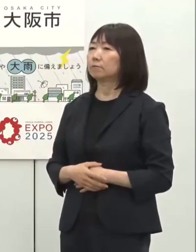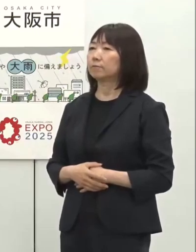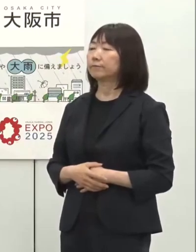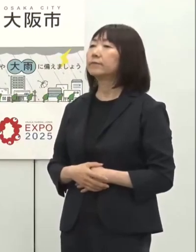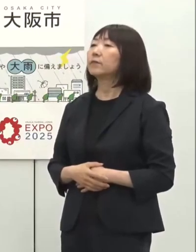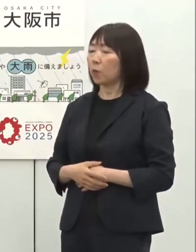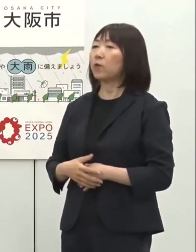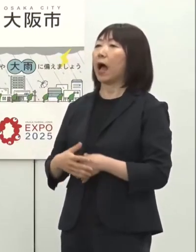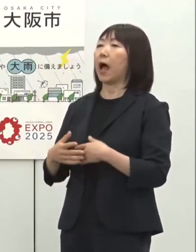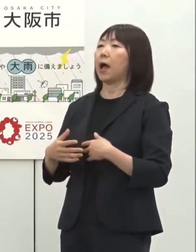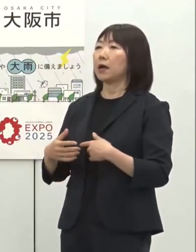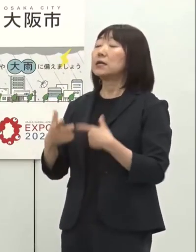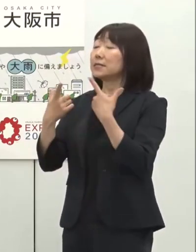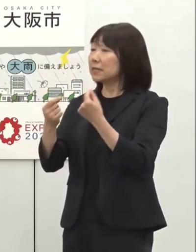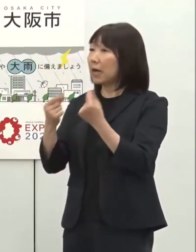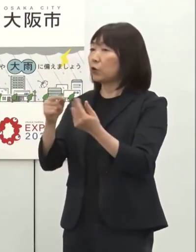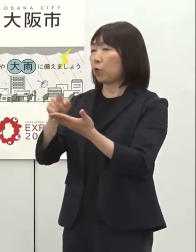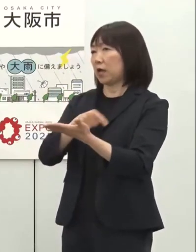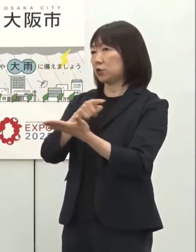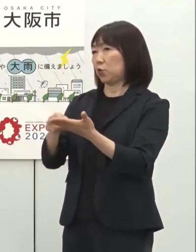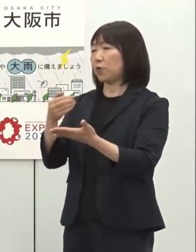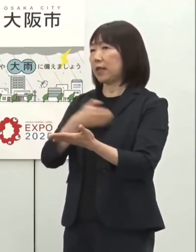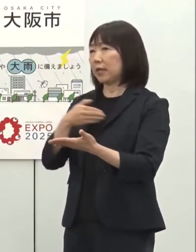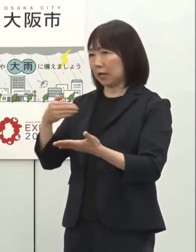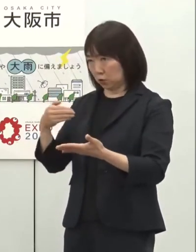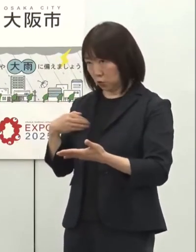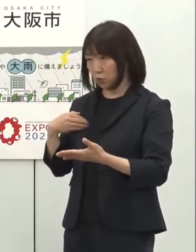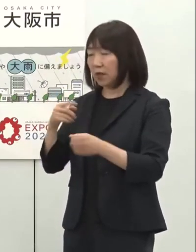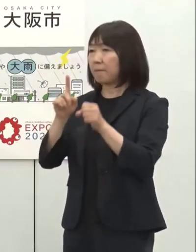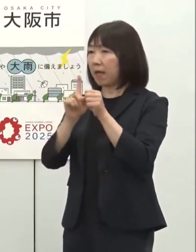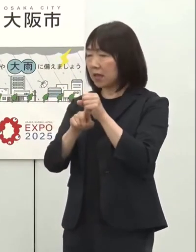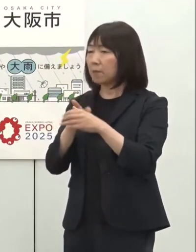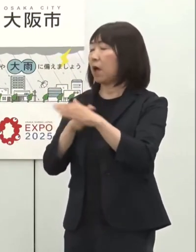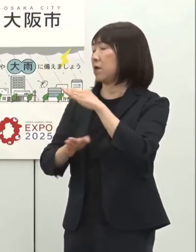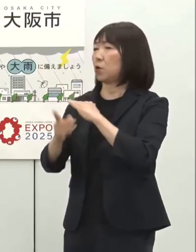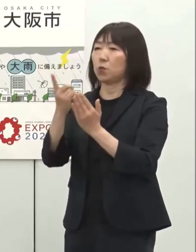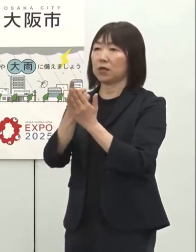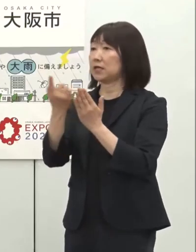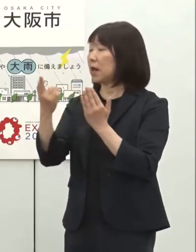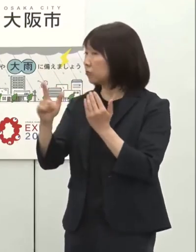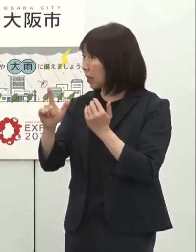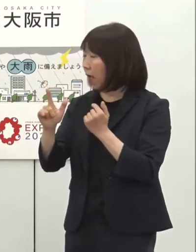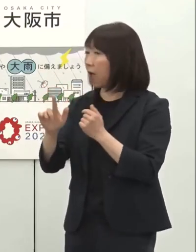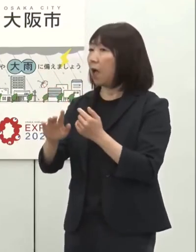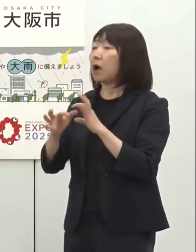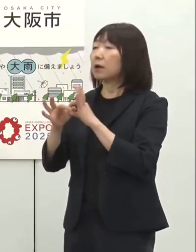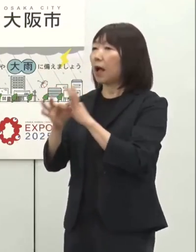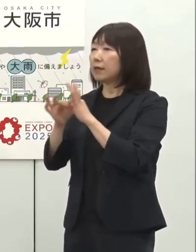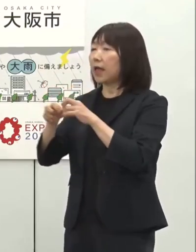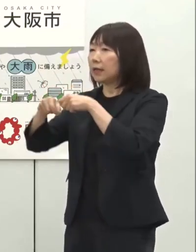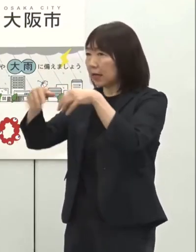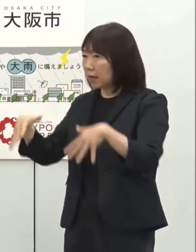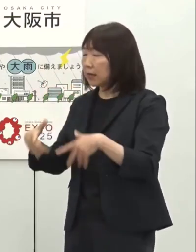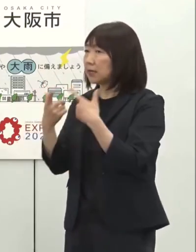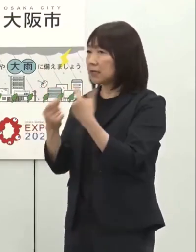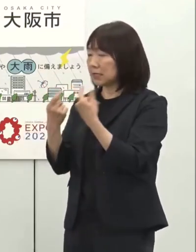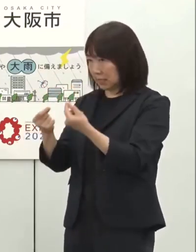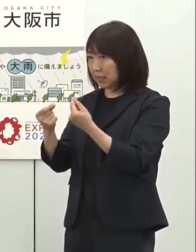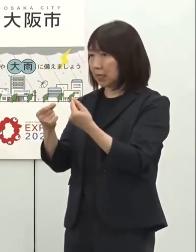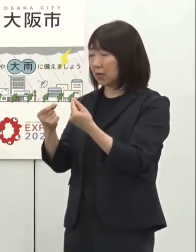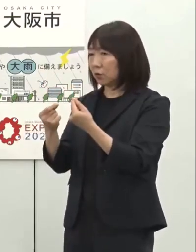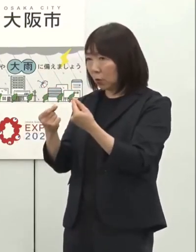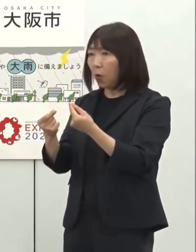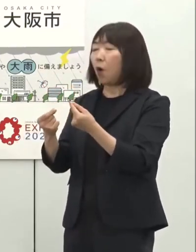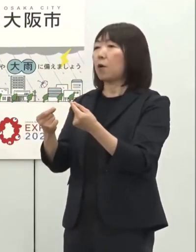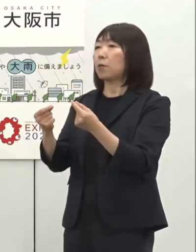しっかりちょっと不安が解消できるように、これはもうメトロだけじゃないんですけど、関係機関を挙げて適切に情報が伝えるようにしていかないといけないなという